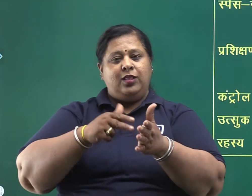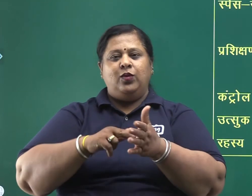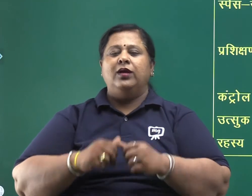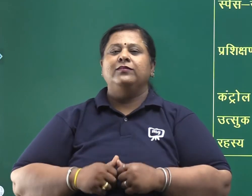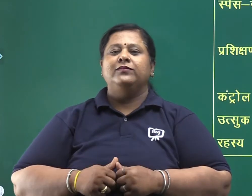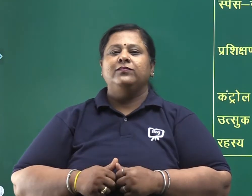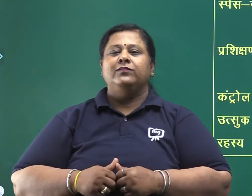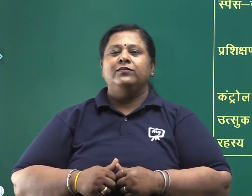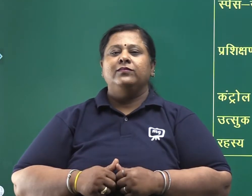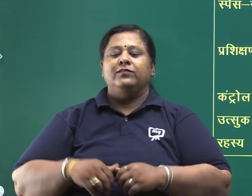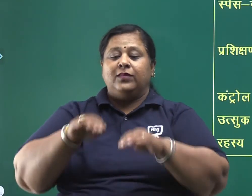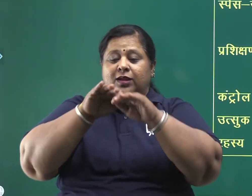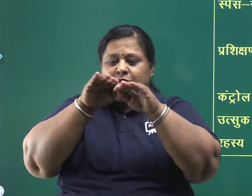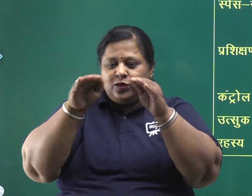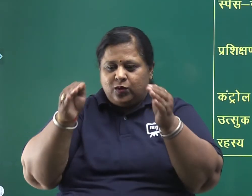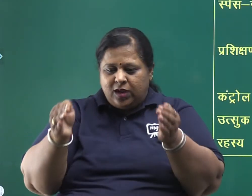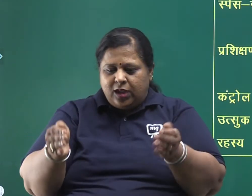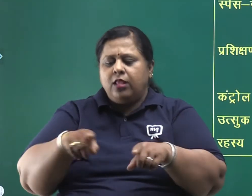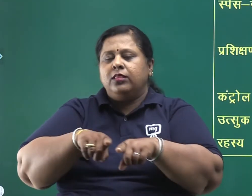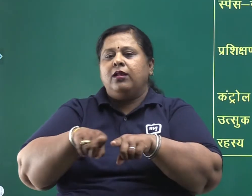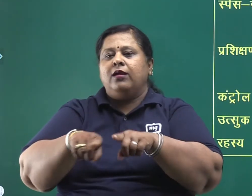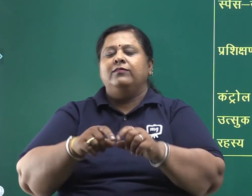होगा सुरंग की तरह।